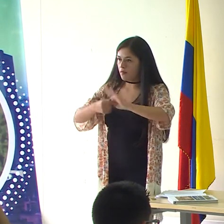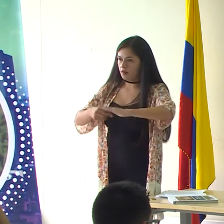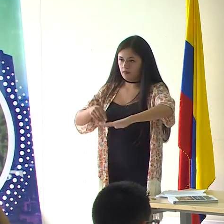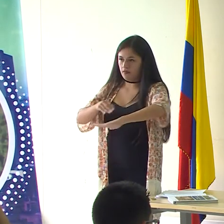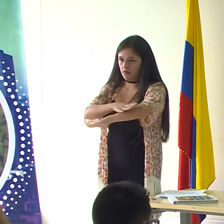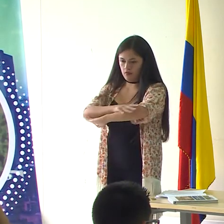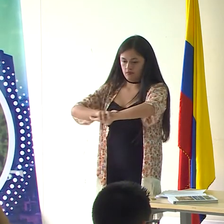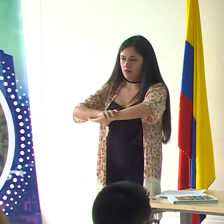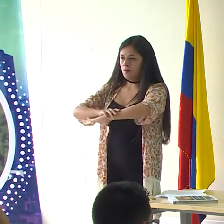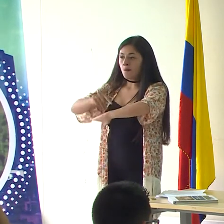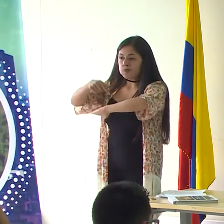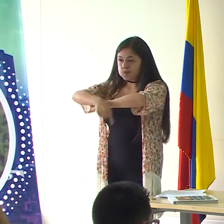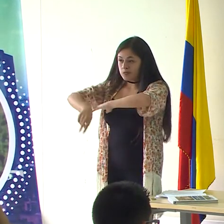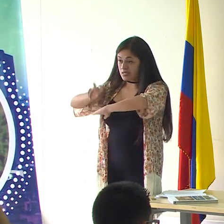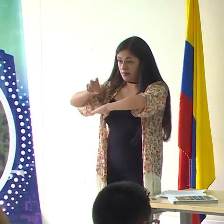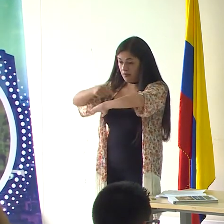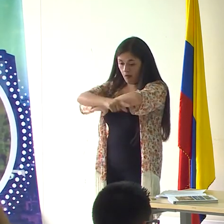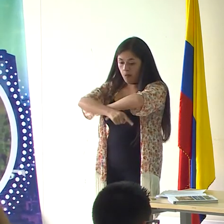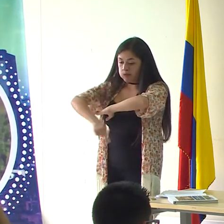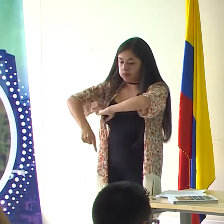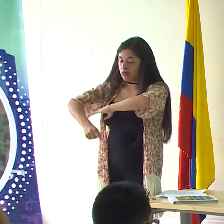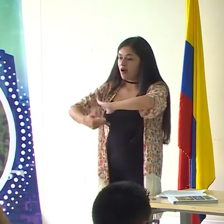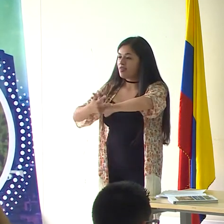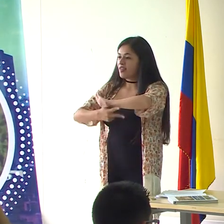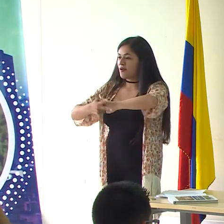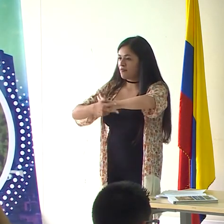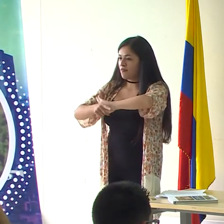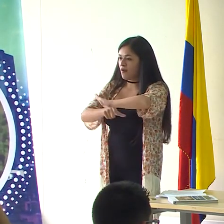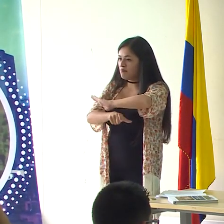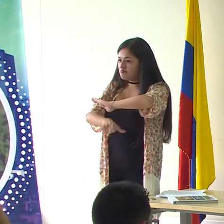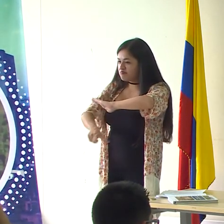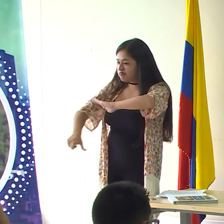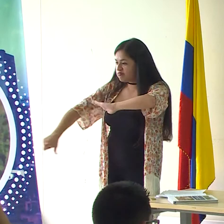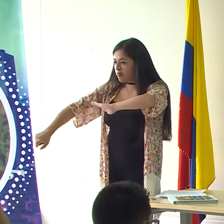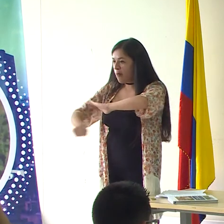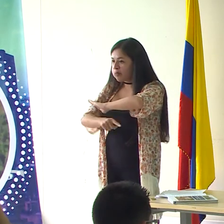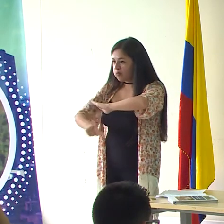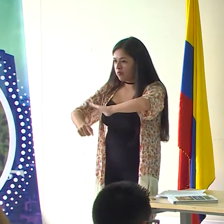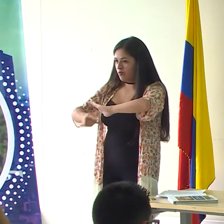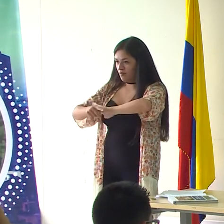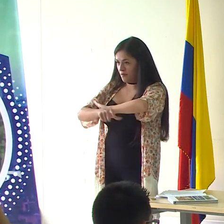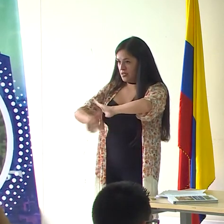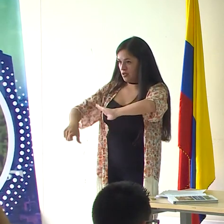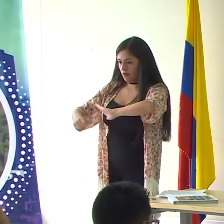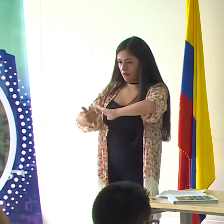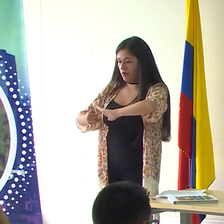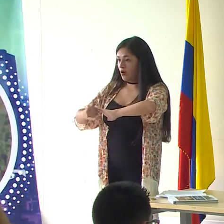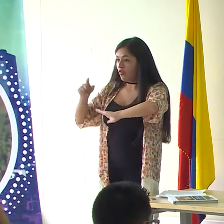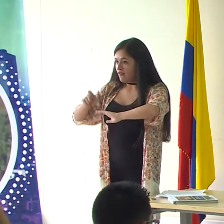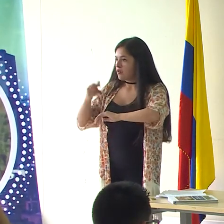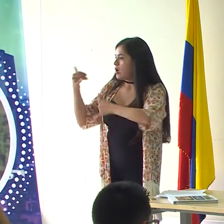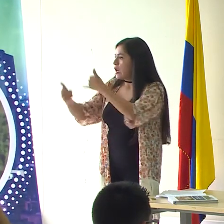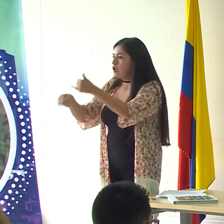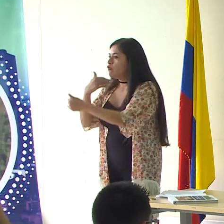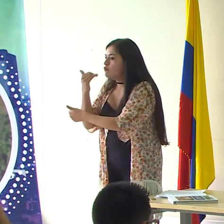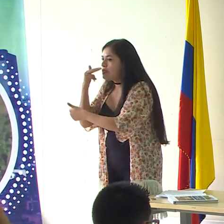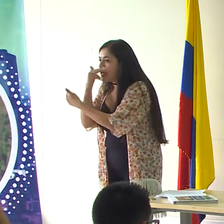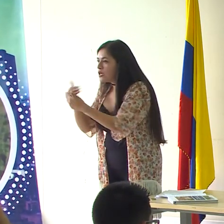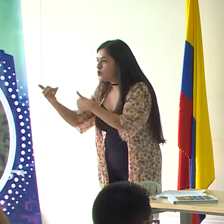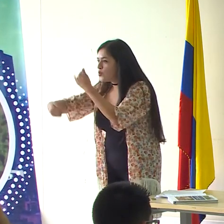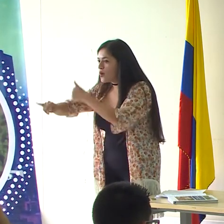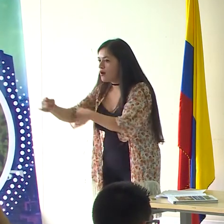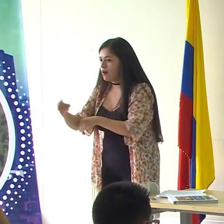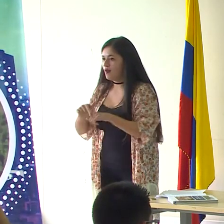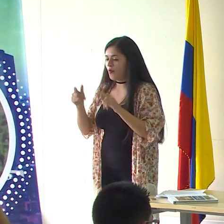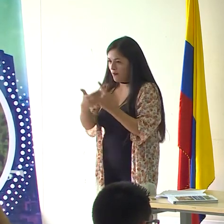jugarán allí o haber por lo menos revivir un tranvía tradicional la ciudad tiene que reivindicar su patrimonio arqueológico y también